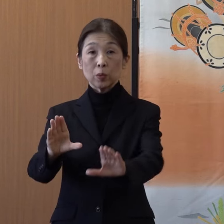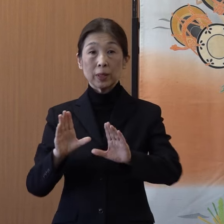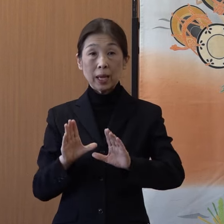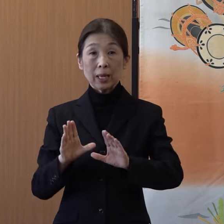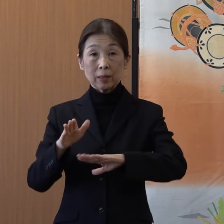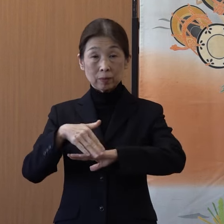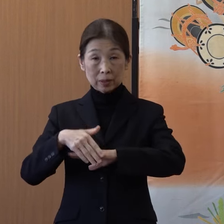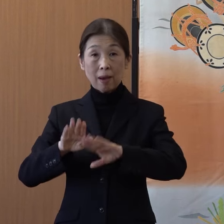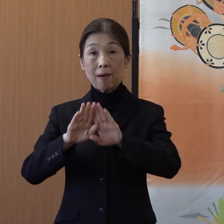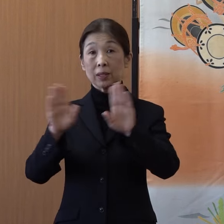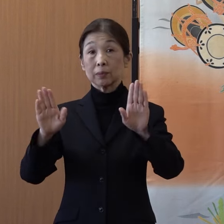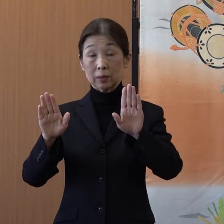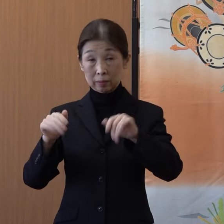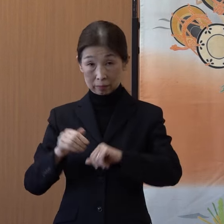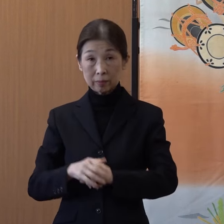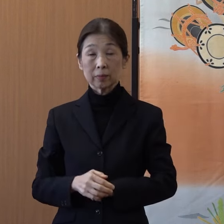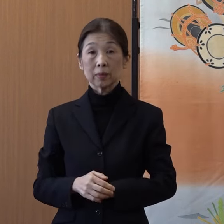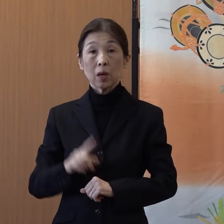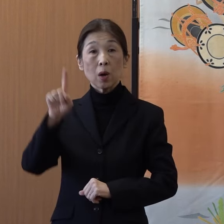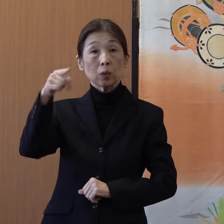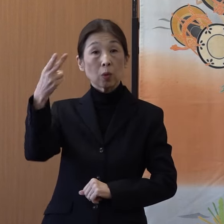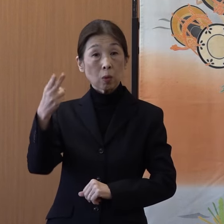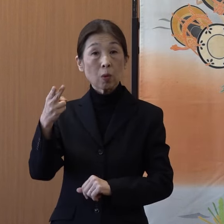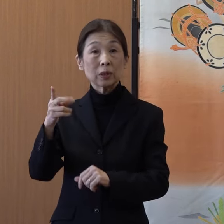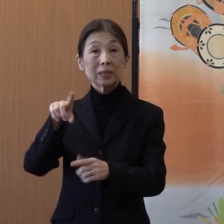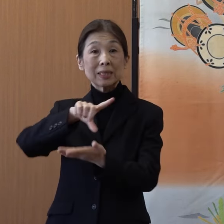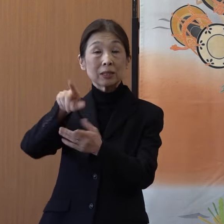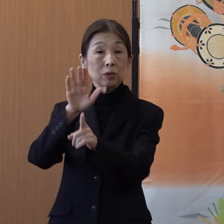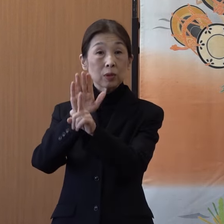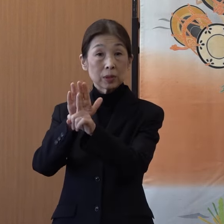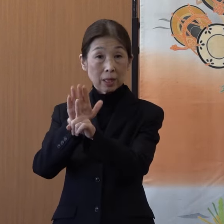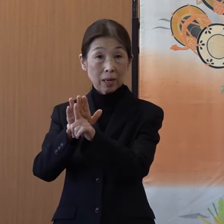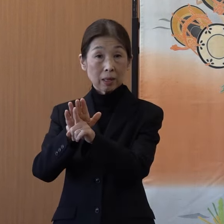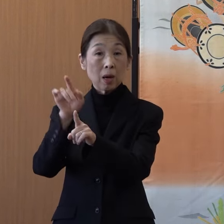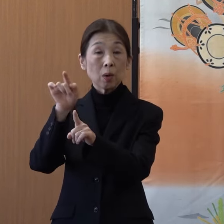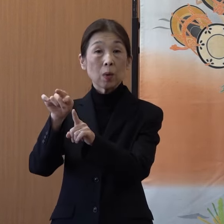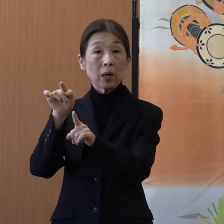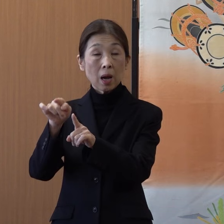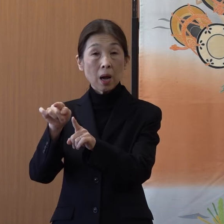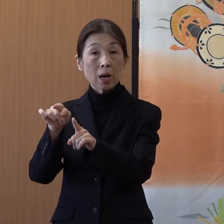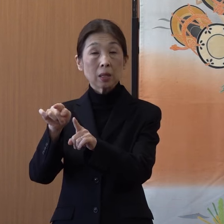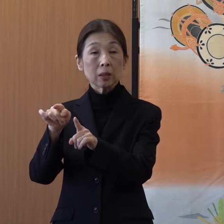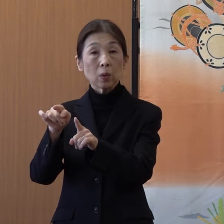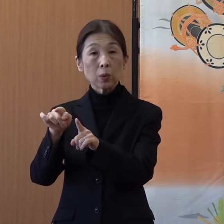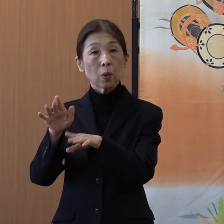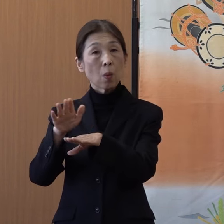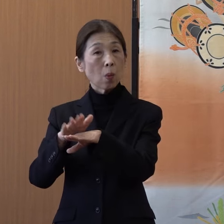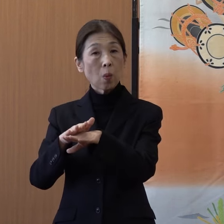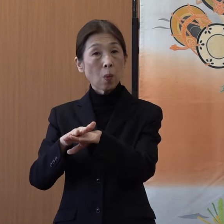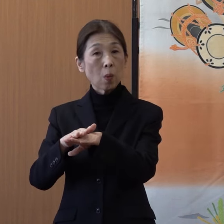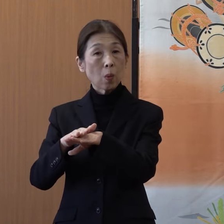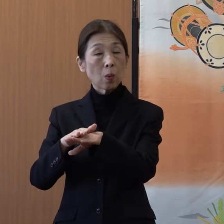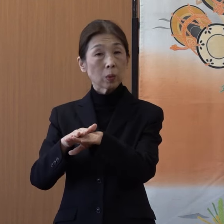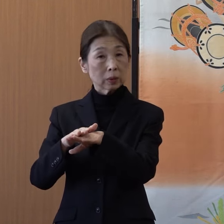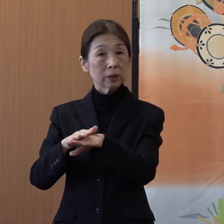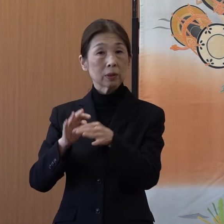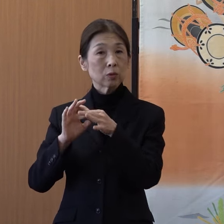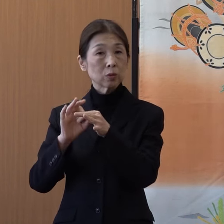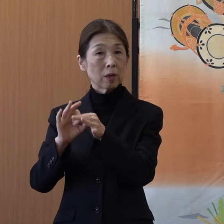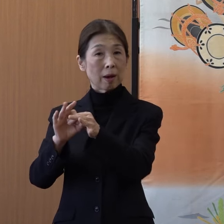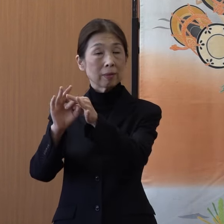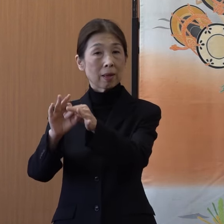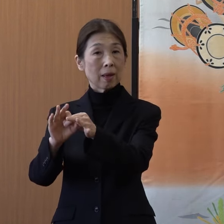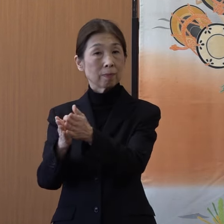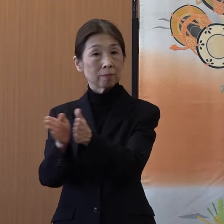ども、まあ、能登地区への支援ということで、この支援がまあどういった形につながればよいか、まあ、思いだったりお聞かせいただけ